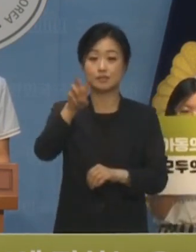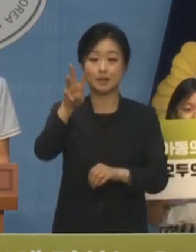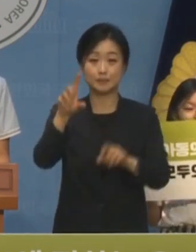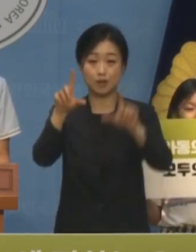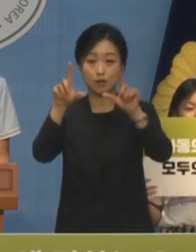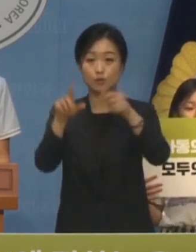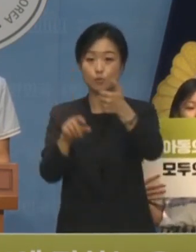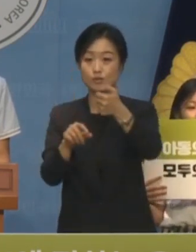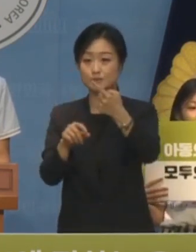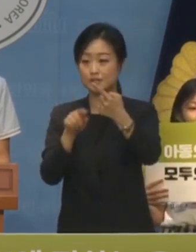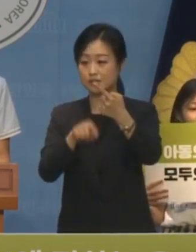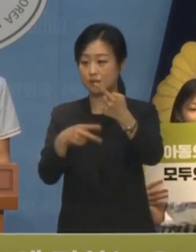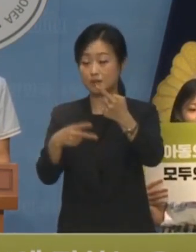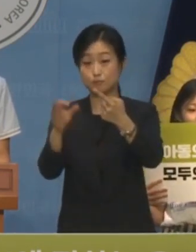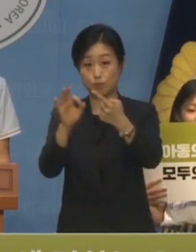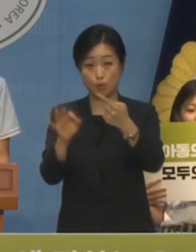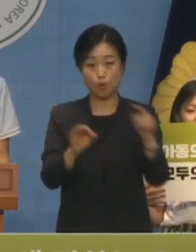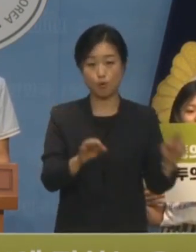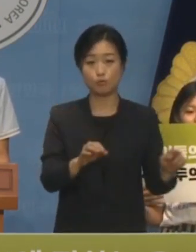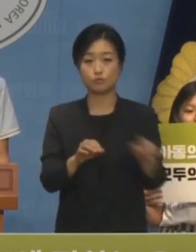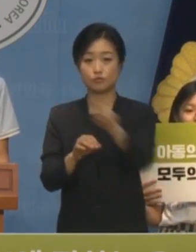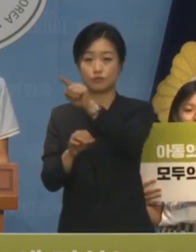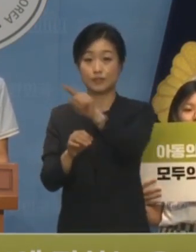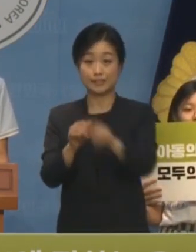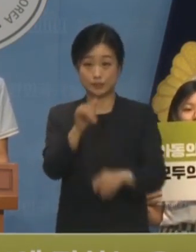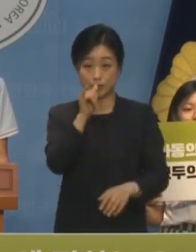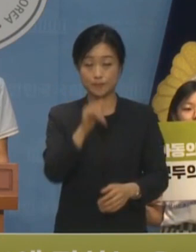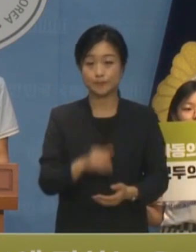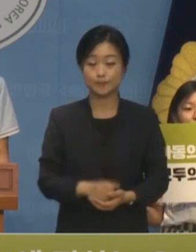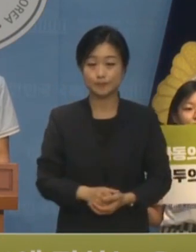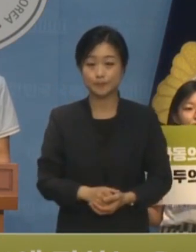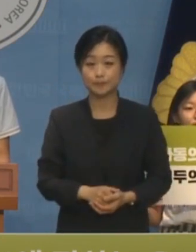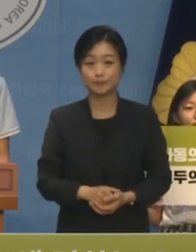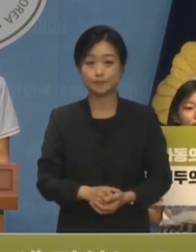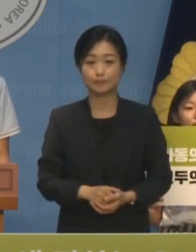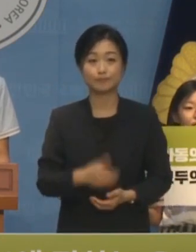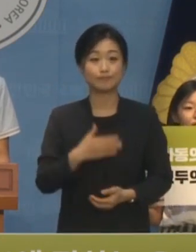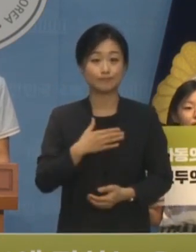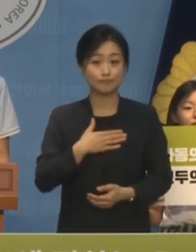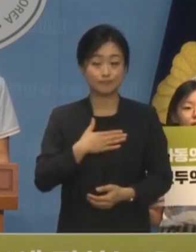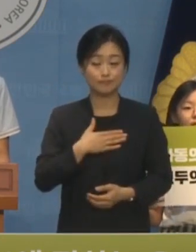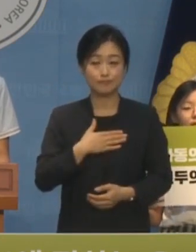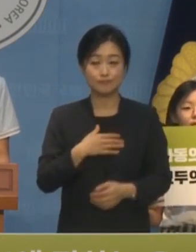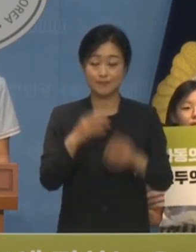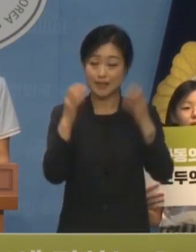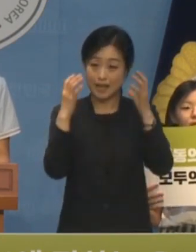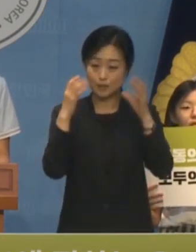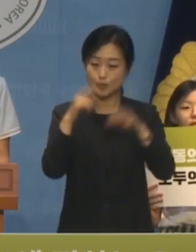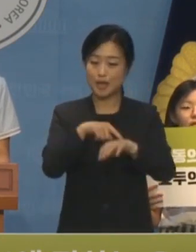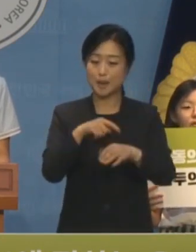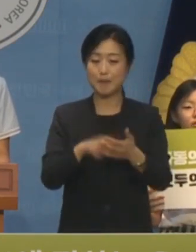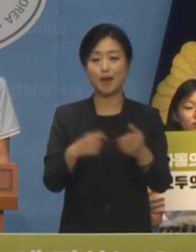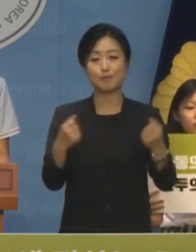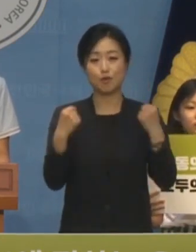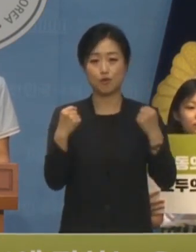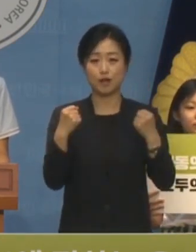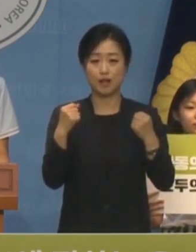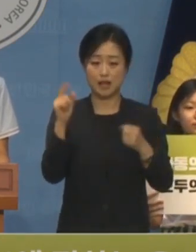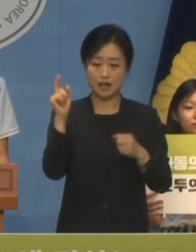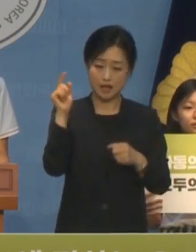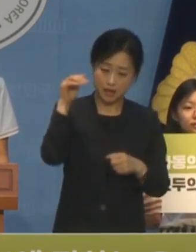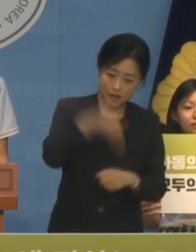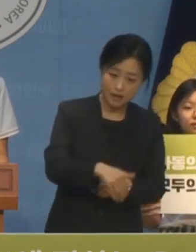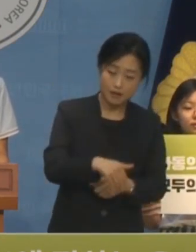2023년 51.2%로 꾸준히 증가한 것을 알 수 있습니다. 저는 특히 아동들의 마음 건강 악화는